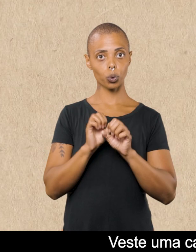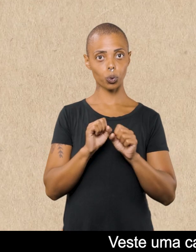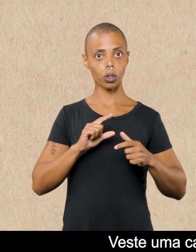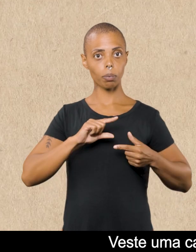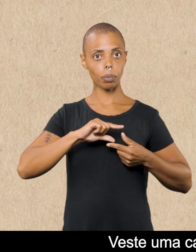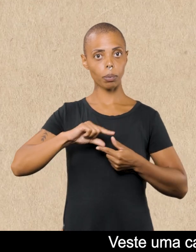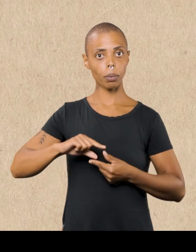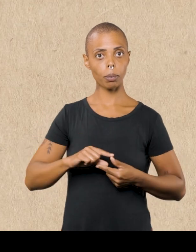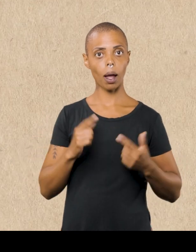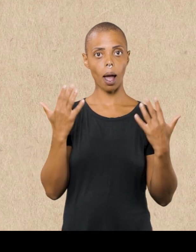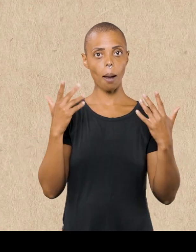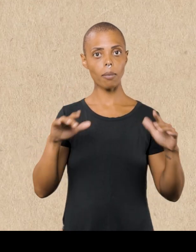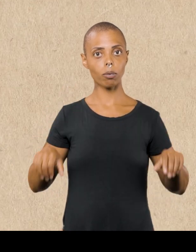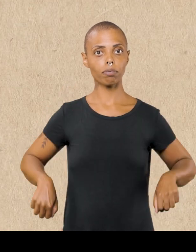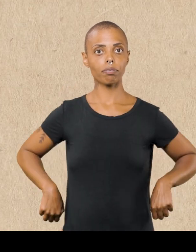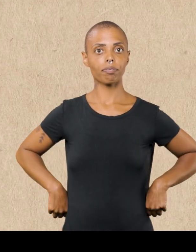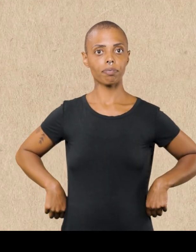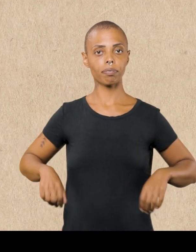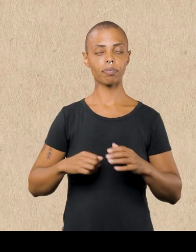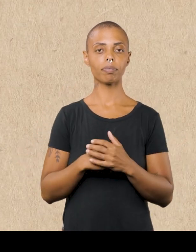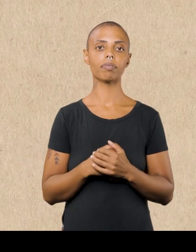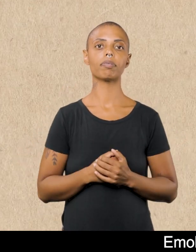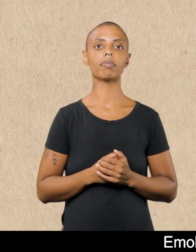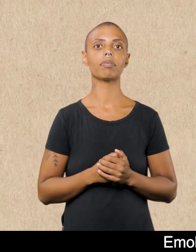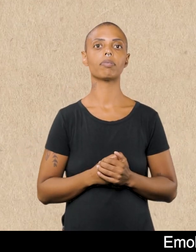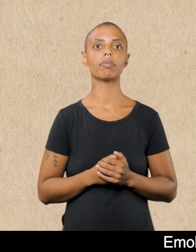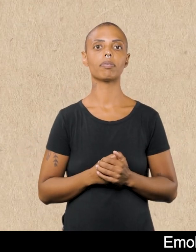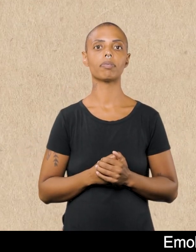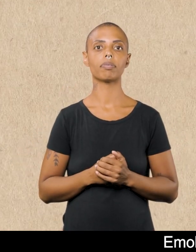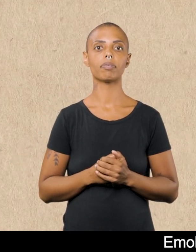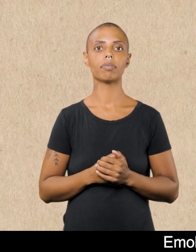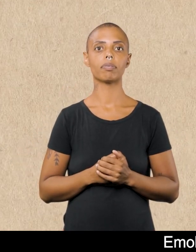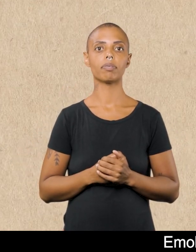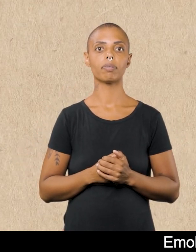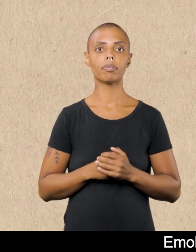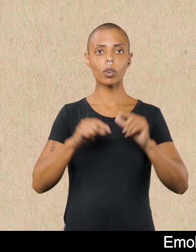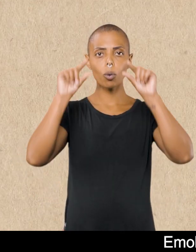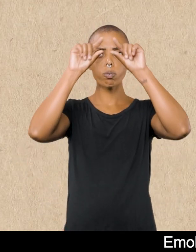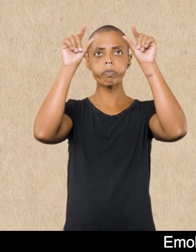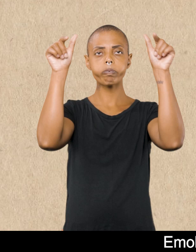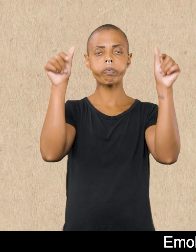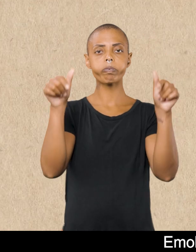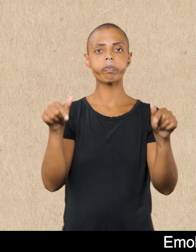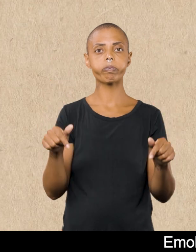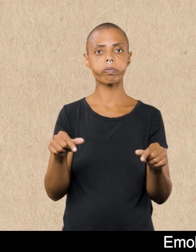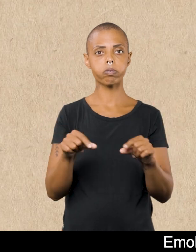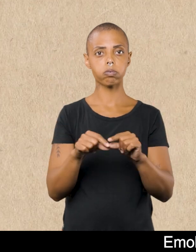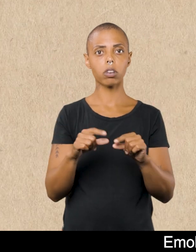Veste uma camisa escura quadriculada e está com as mãos para trás.